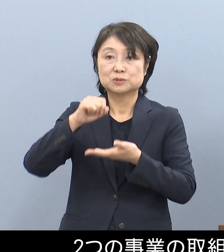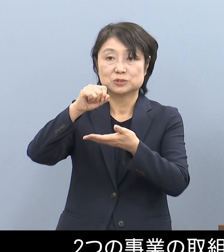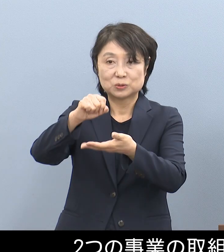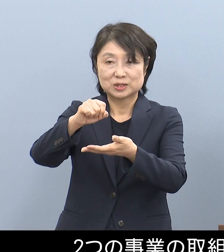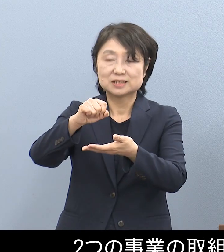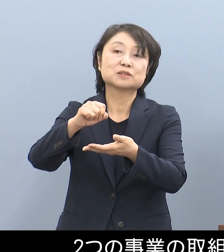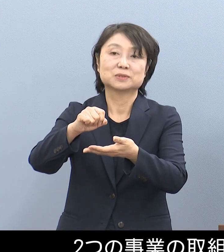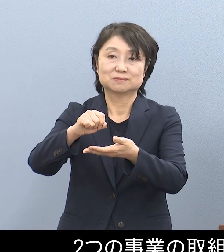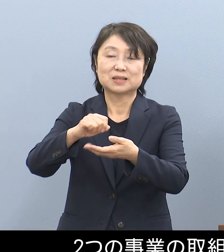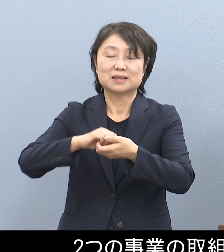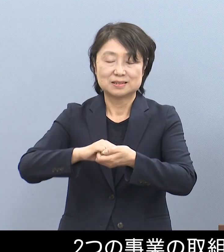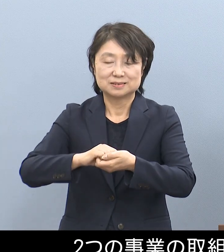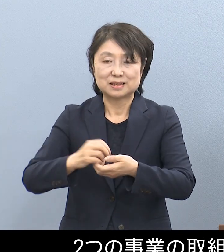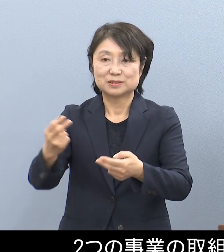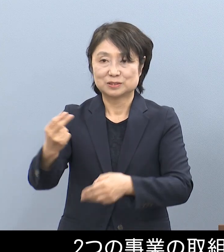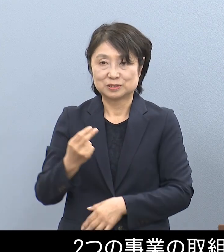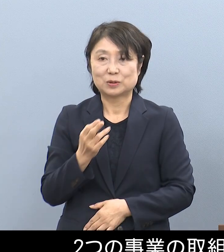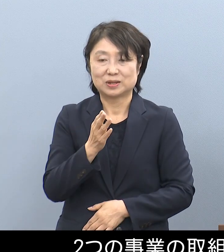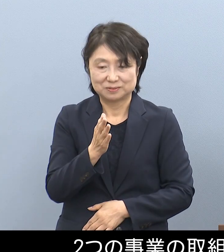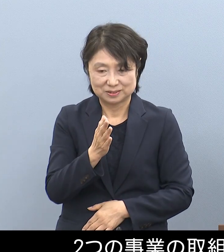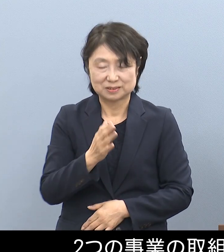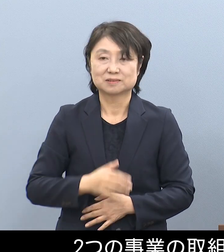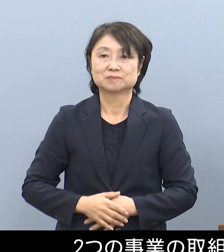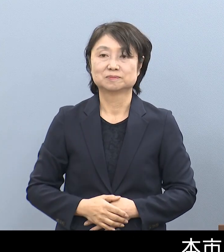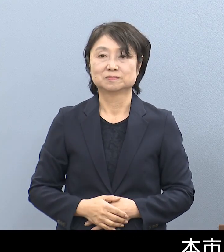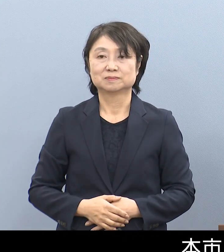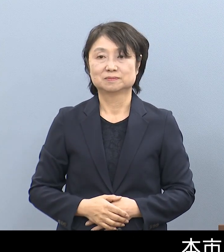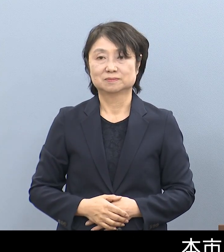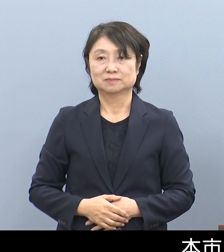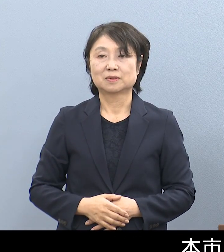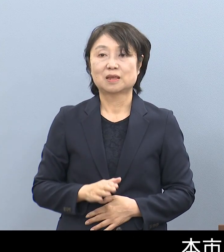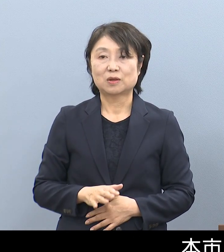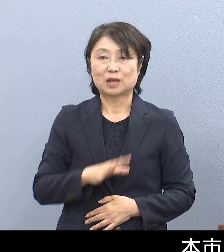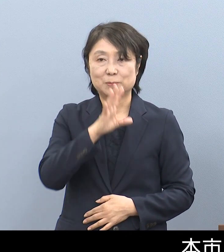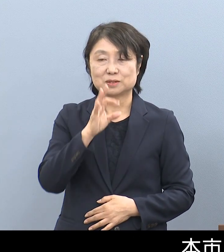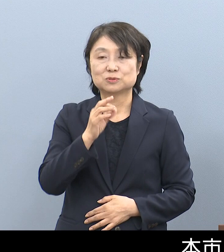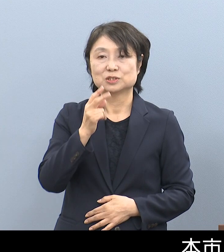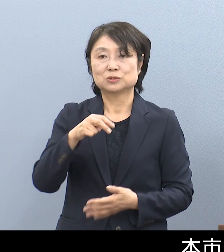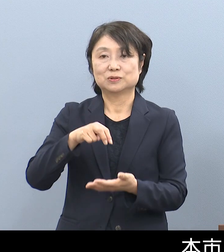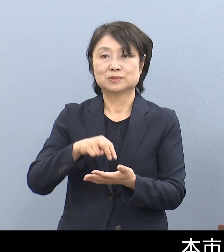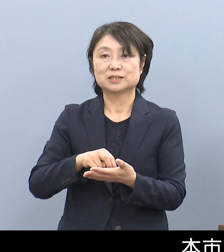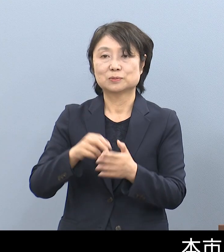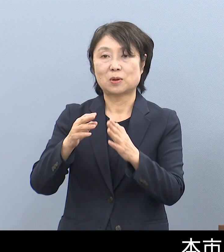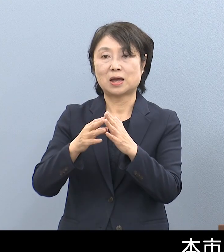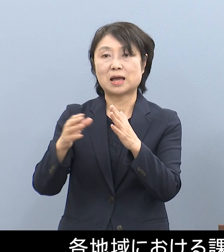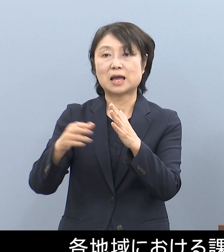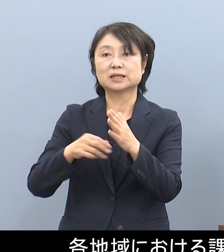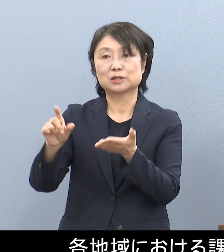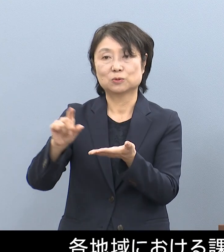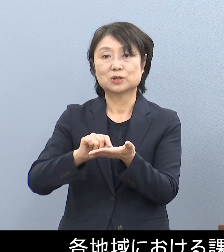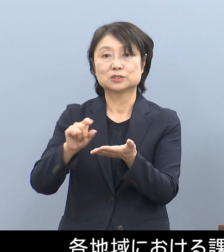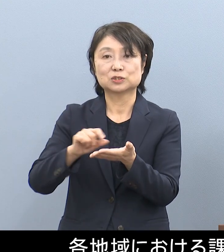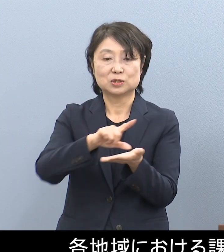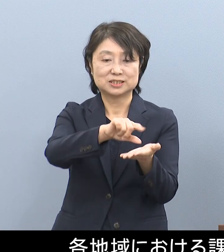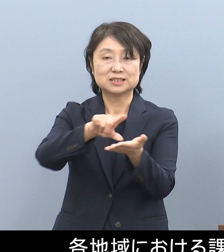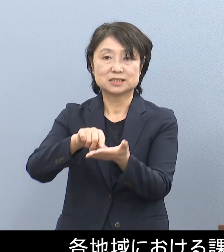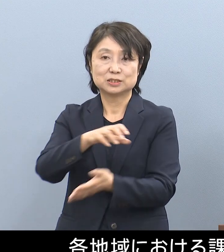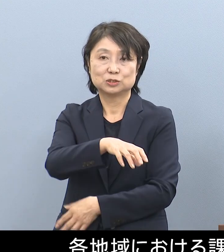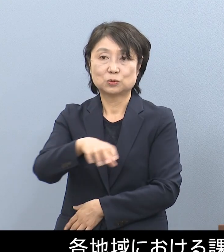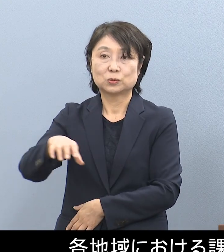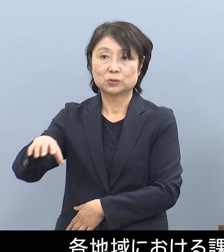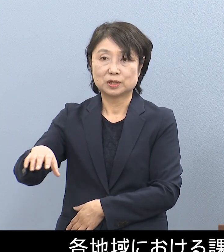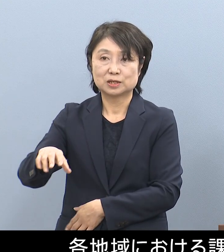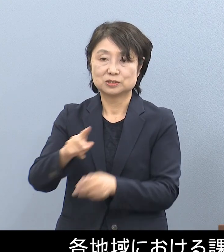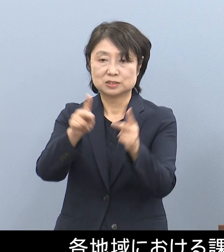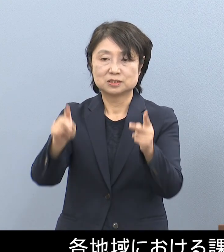ので、ぜひご覧いただきたいと思っております。本市といたしましては、空き家の活用は各地域における